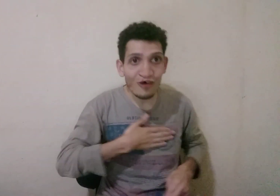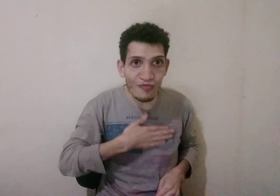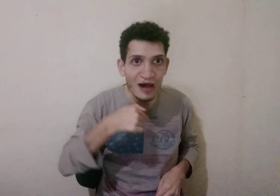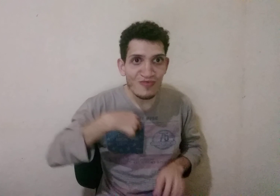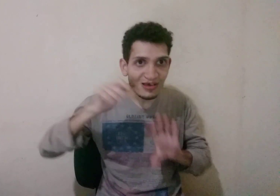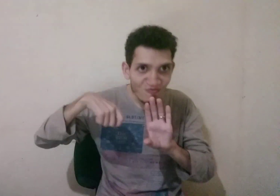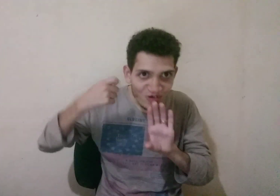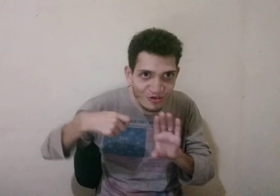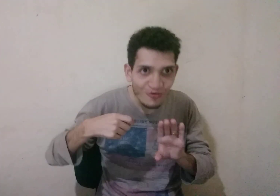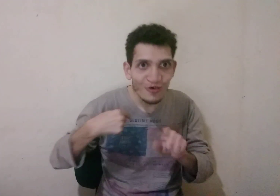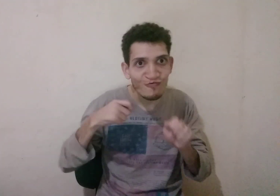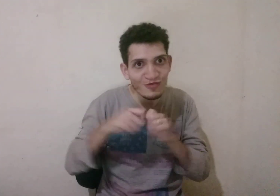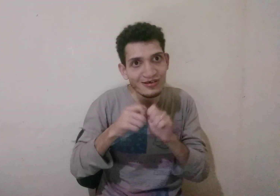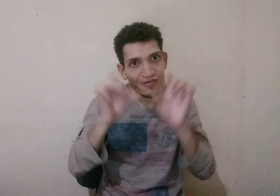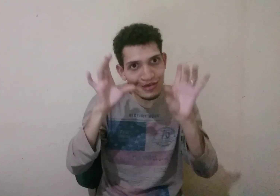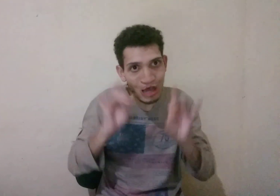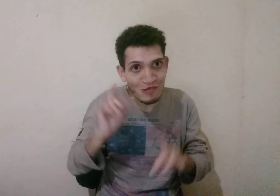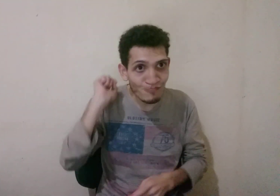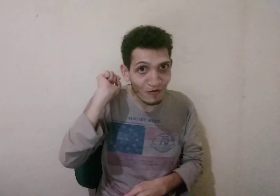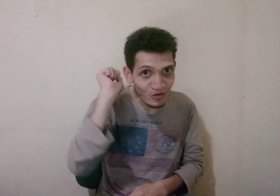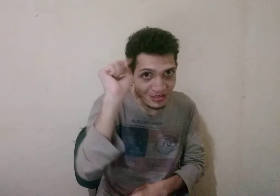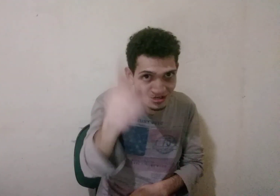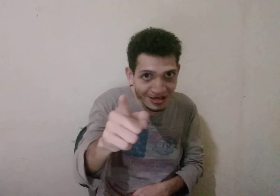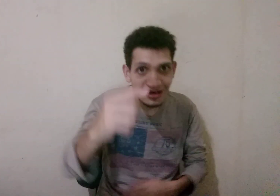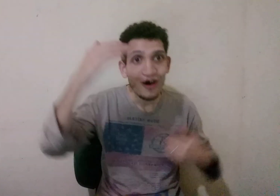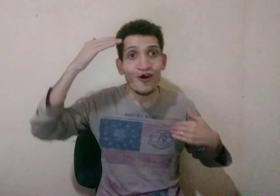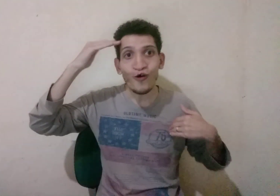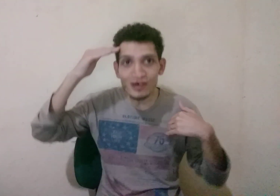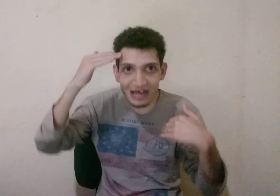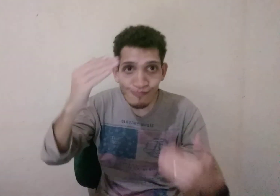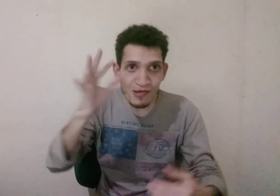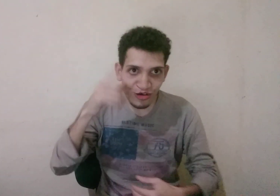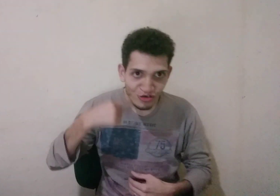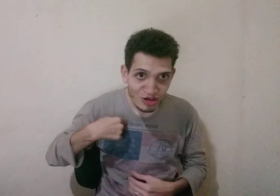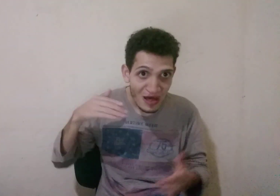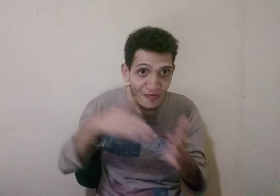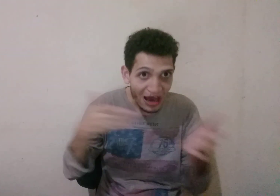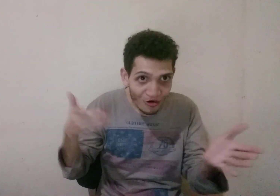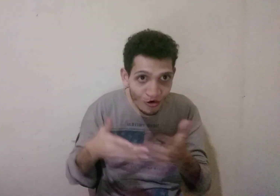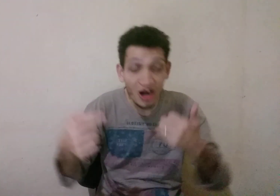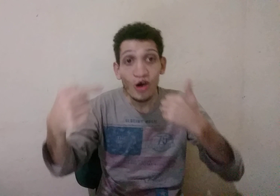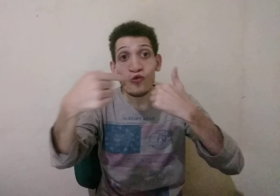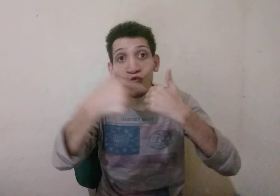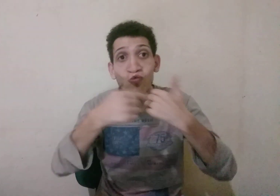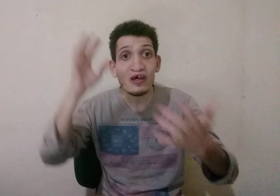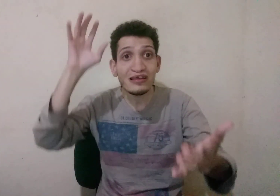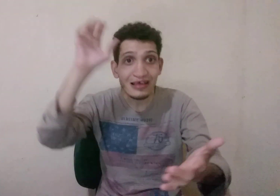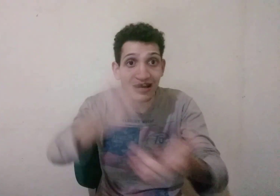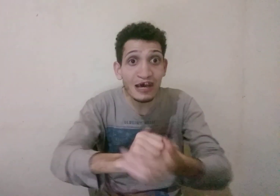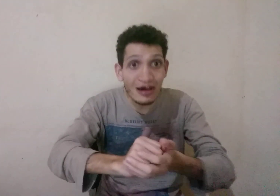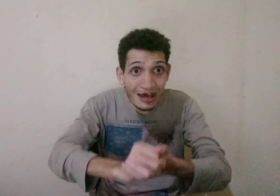gostado, desse vídeo, eu fiz, especialmente, para você, obrigado, por ter assistido, até agora, curta, se inscreva, e,